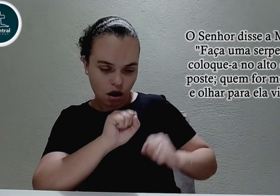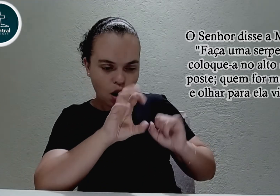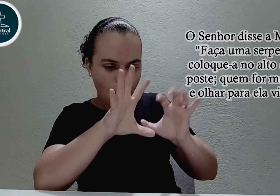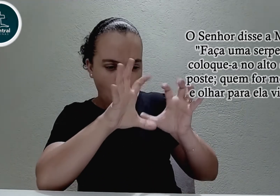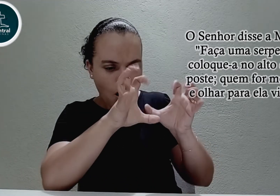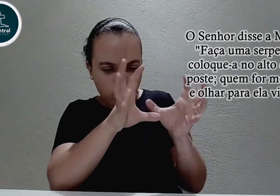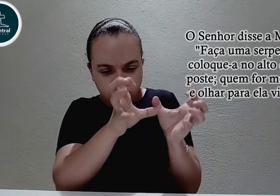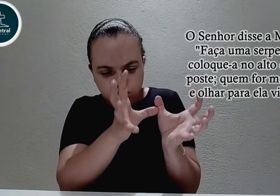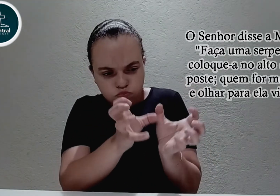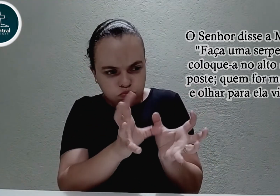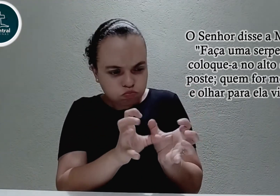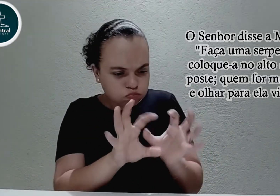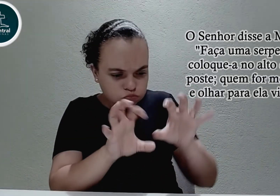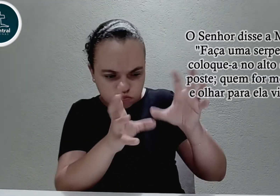Faça uma serpente